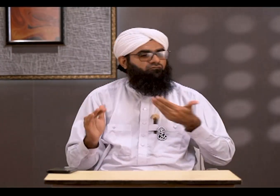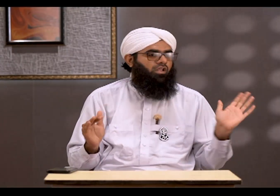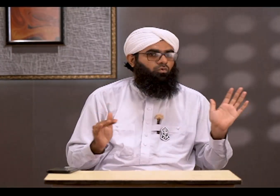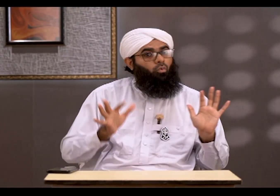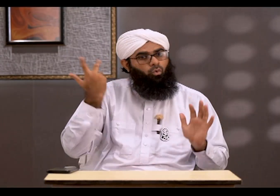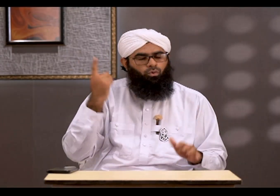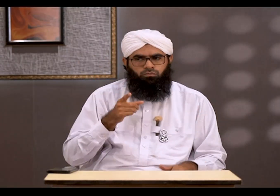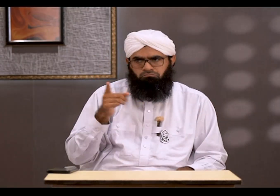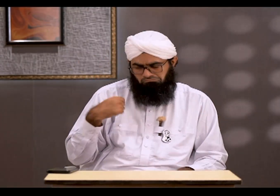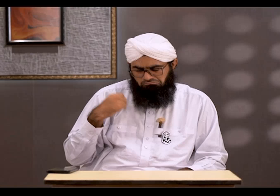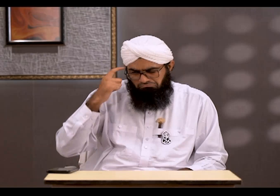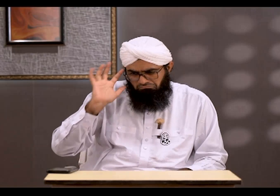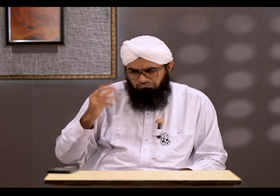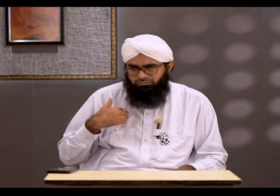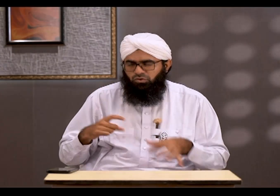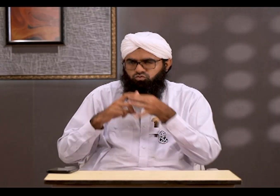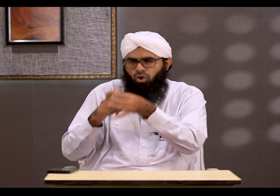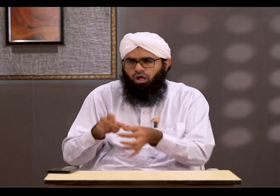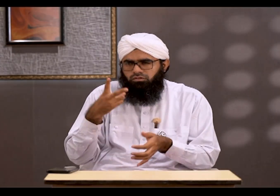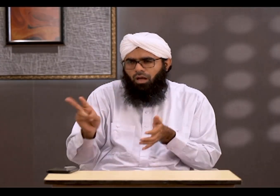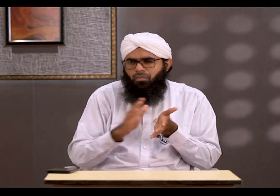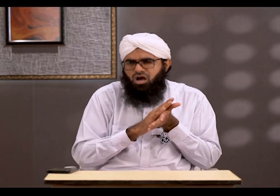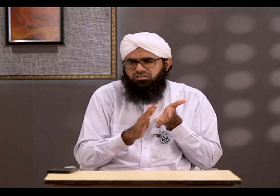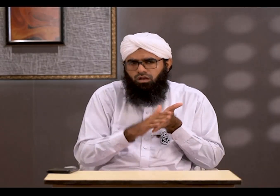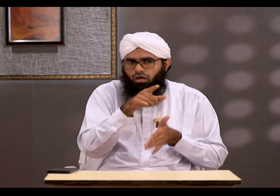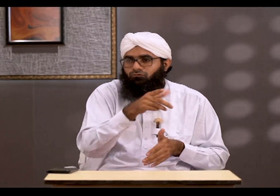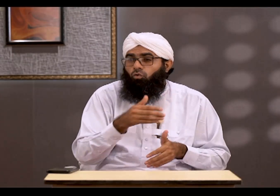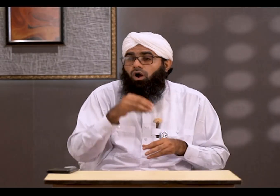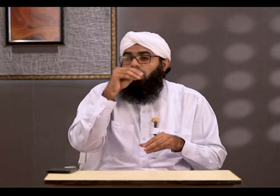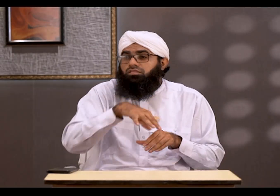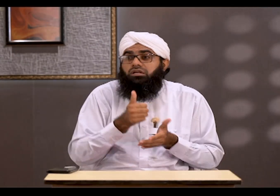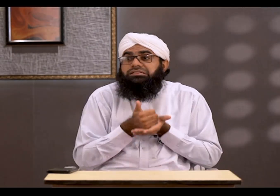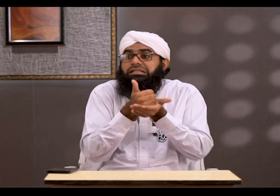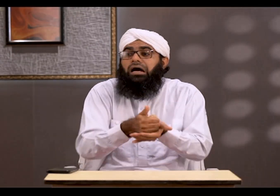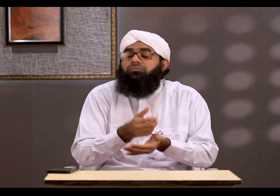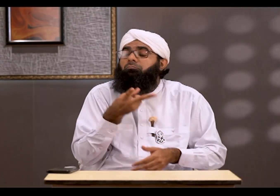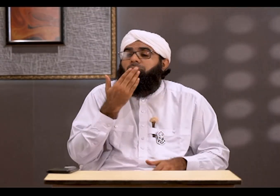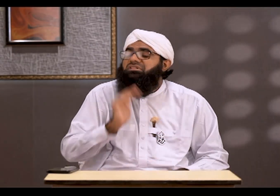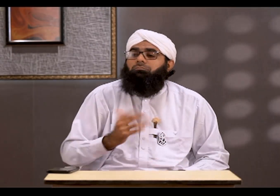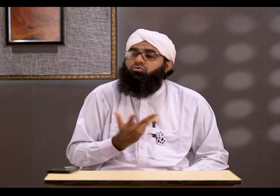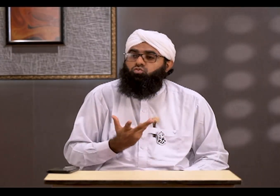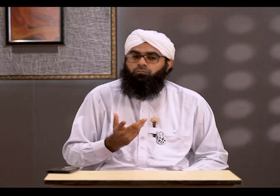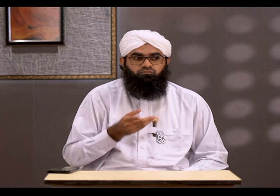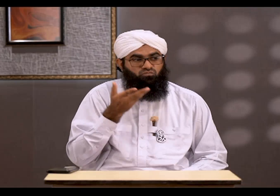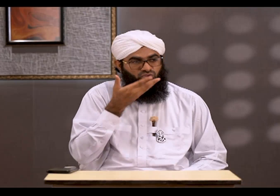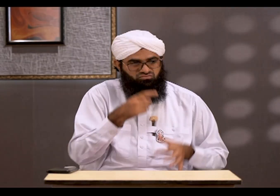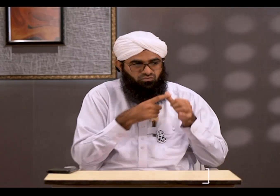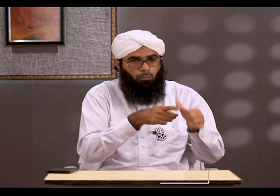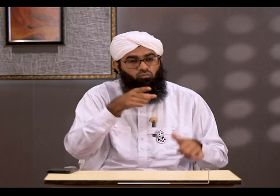پوچھا کہ حضرت سیدنا حسن بصری رحمۃ اللہ علیہ کو یہ مقام کیسے حاصل ہوا؟ جواب دیا: فکر آخرت میں شدید خوف زدہ